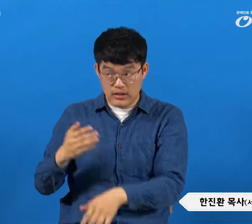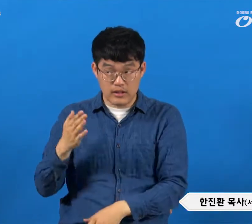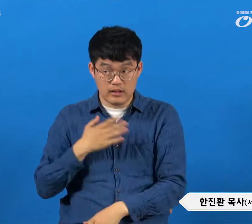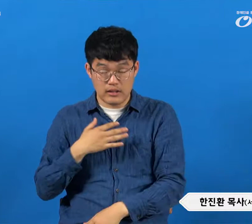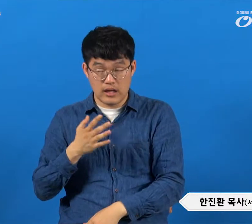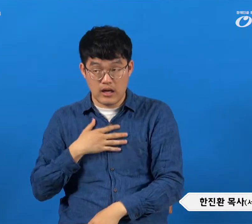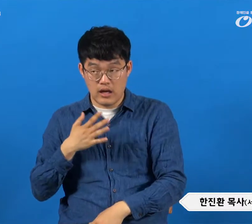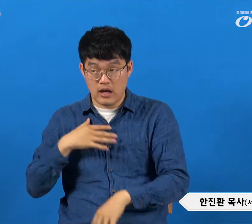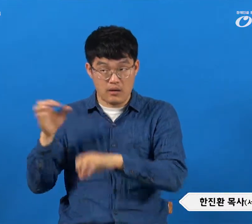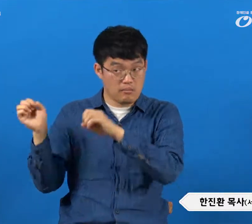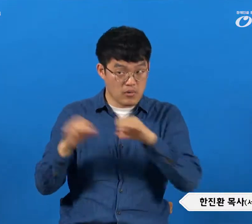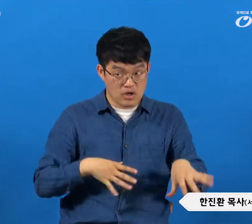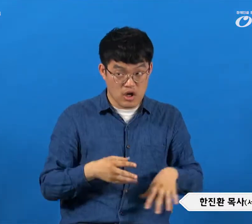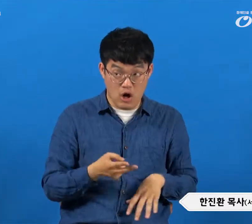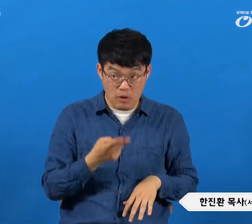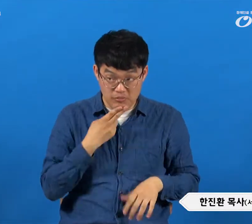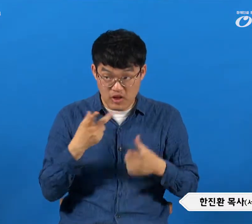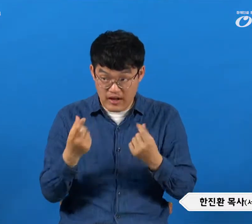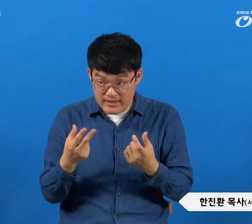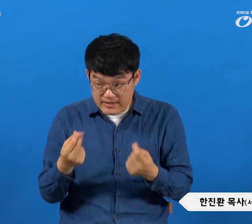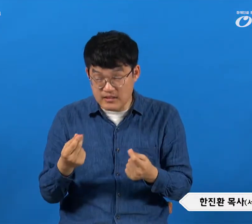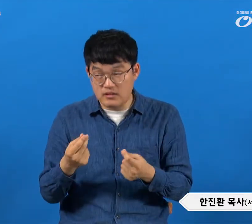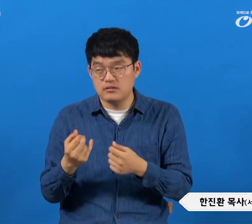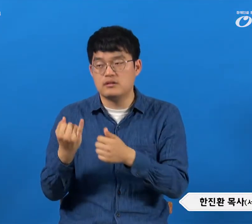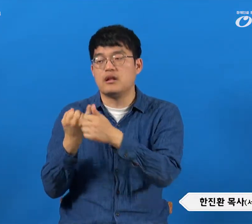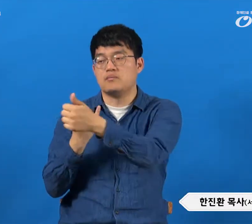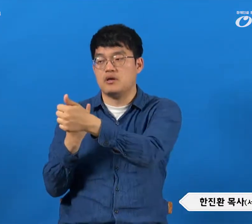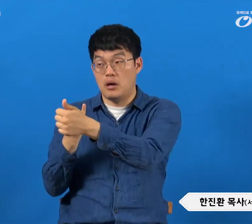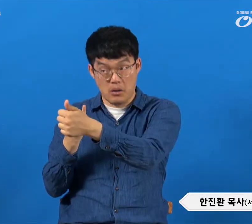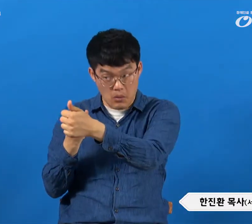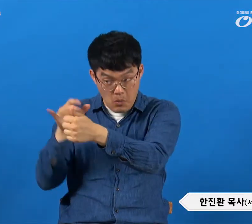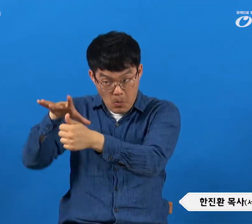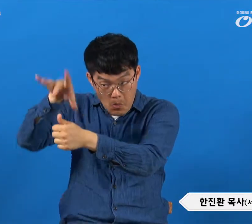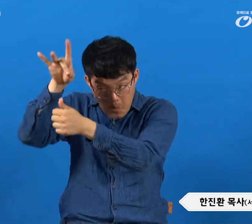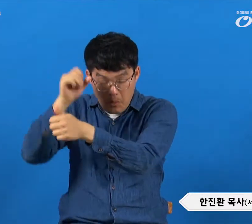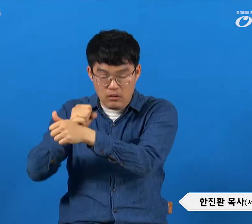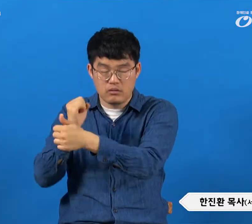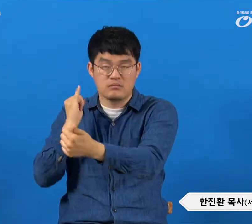자기를 버릴 것 같지 않은 남자를 골라서 결혼을 했답니다.